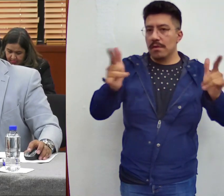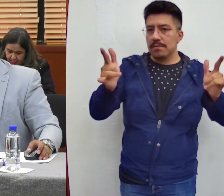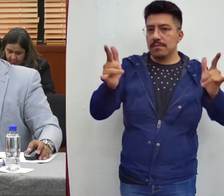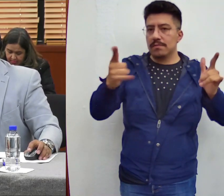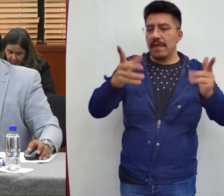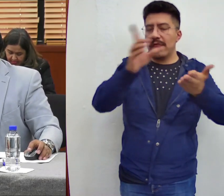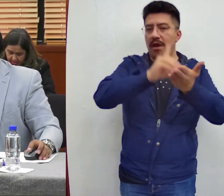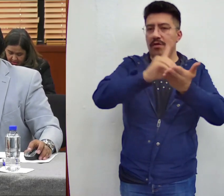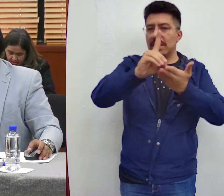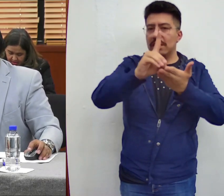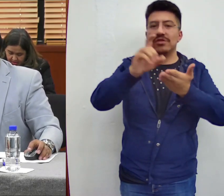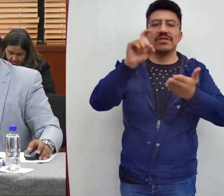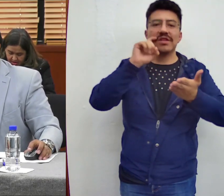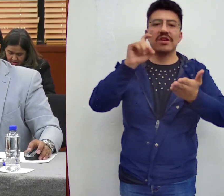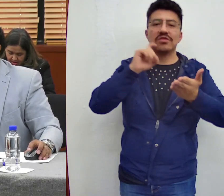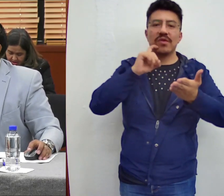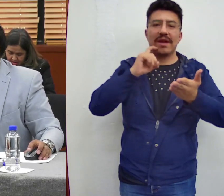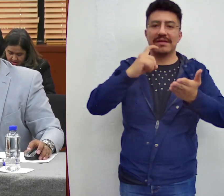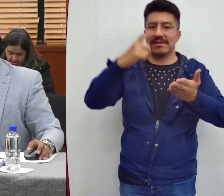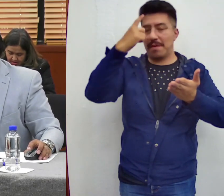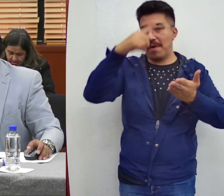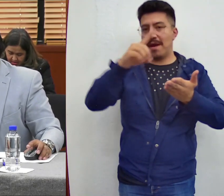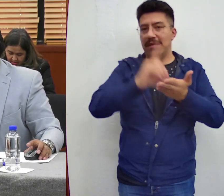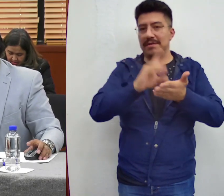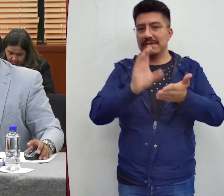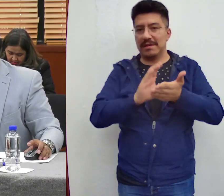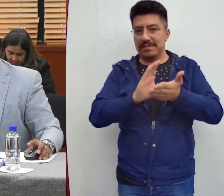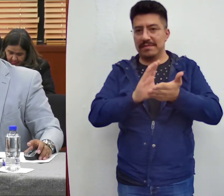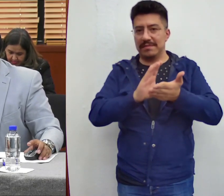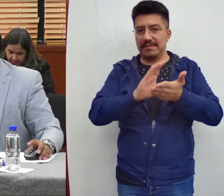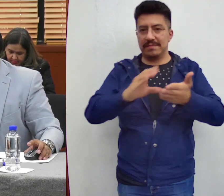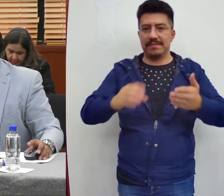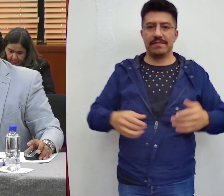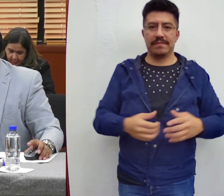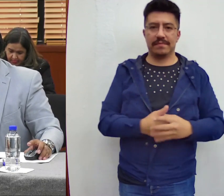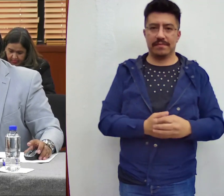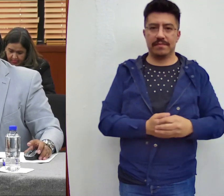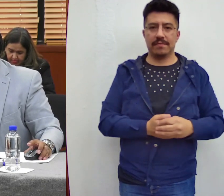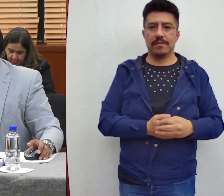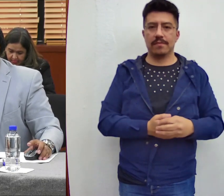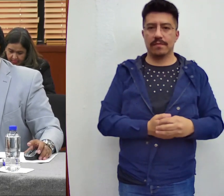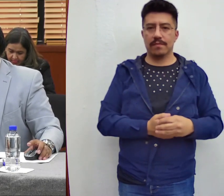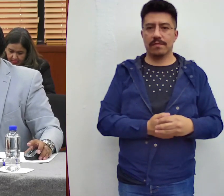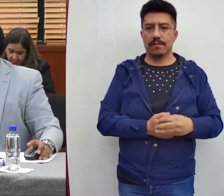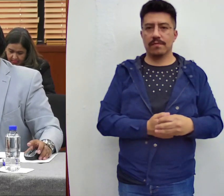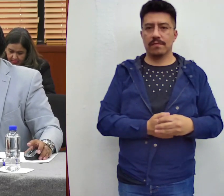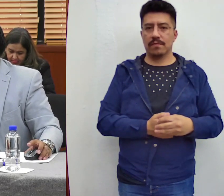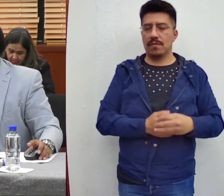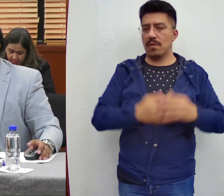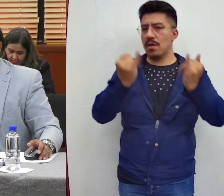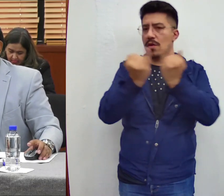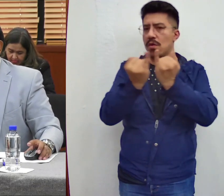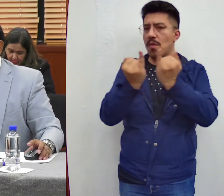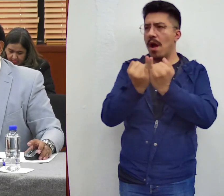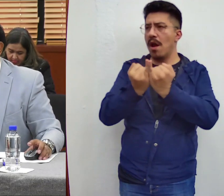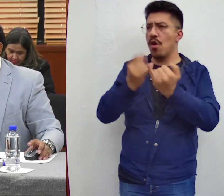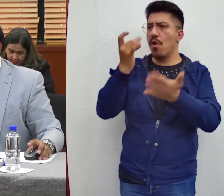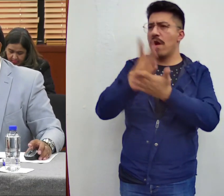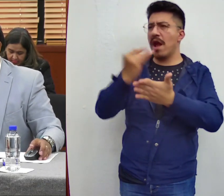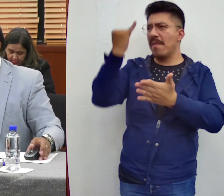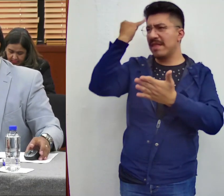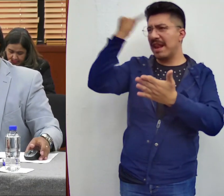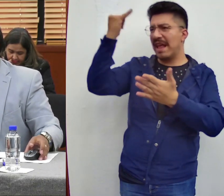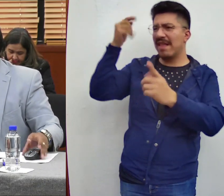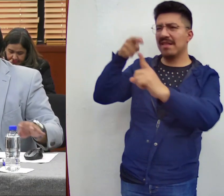los derechos sexuales y reproductivos que nos asisten a las personas con discapacidad. Y no más esta idea de ver a las personas